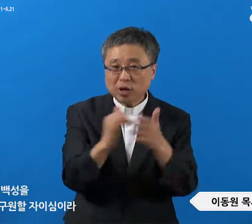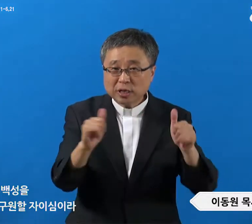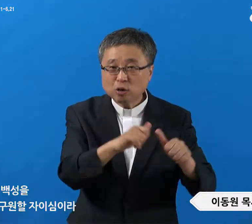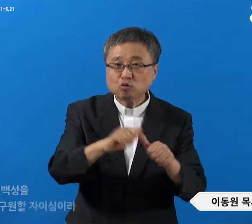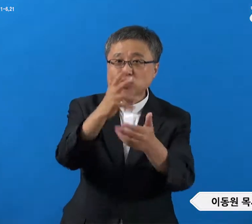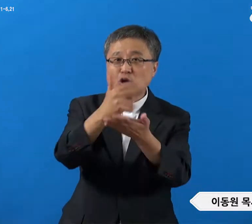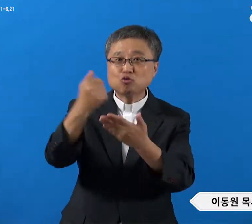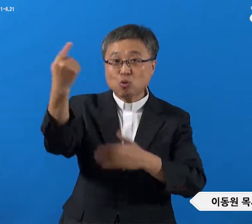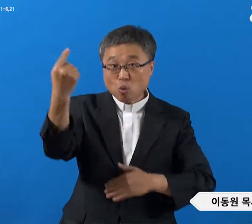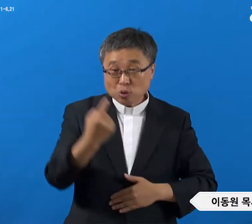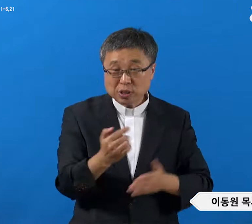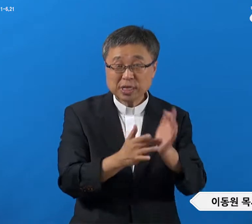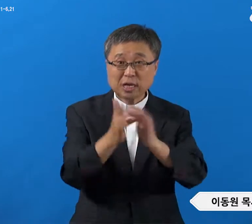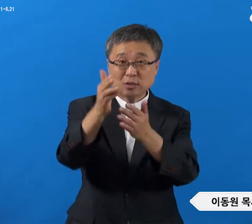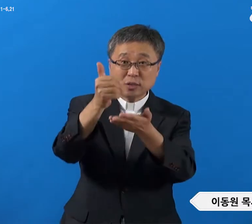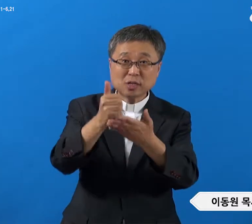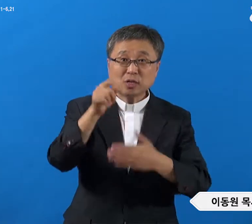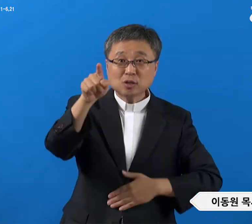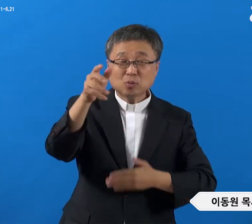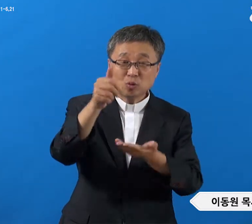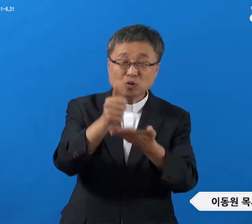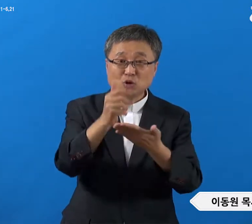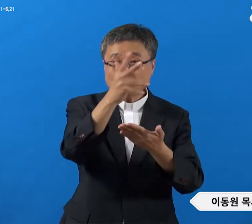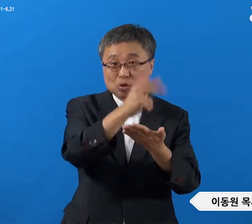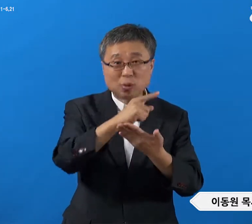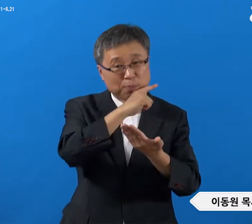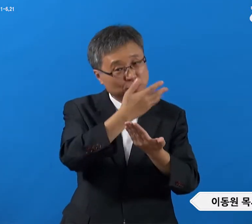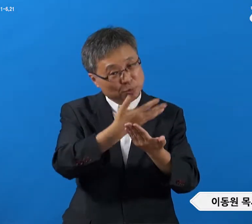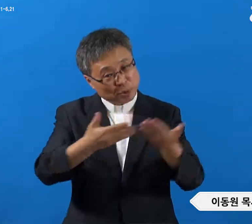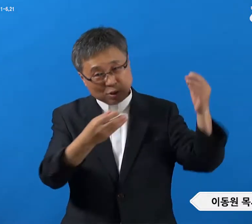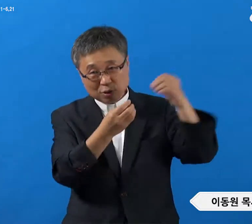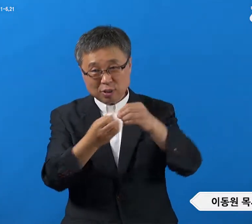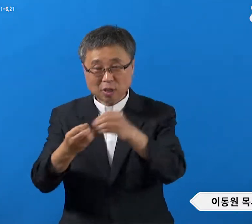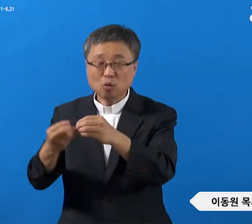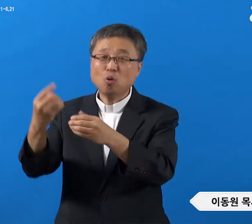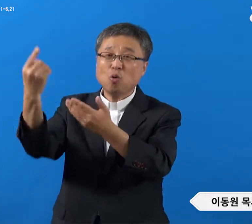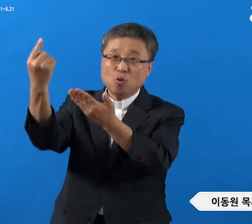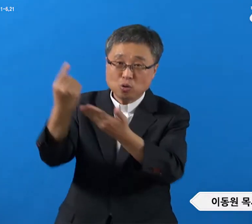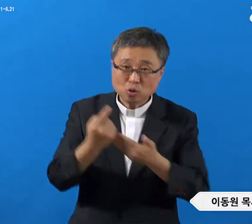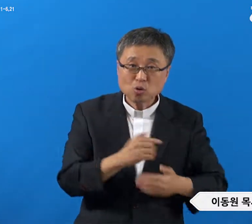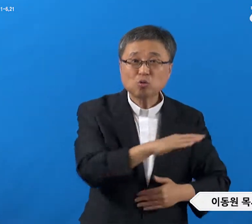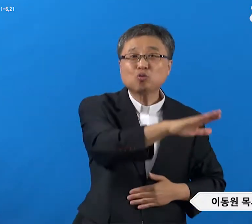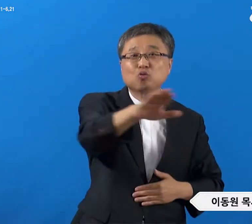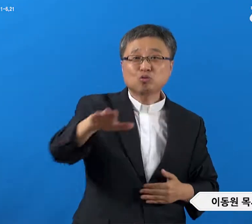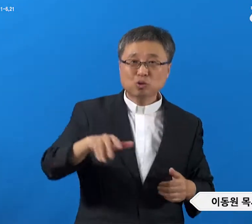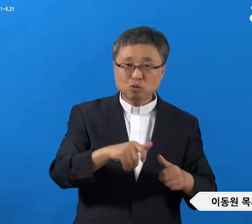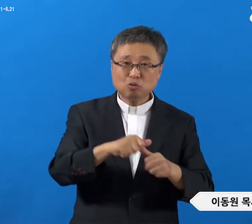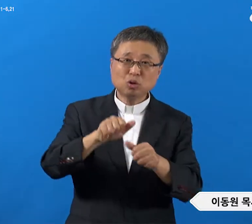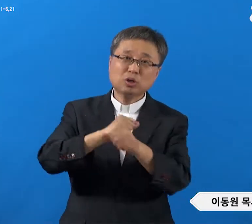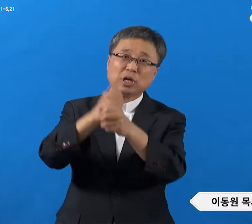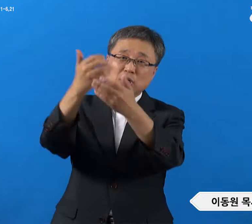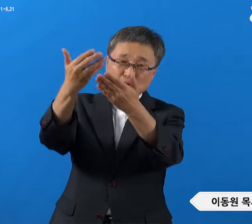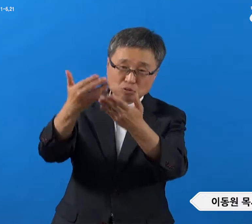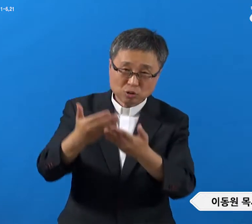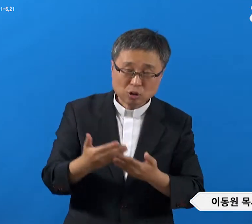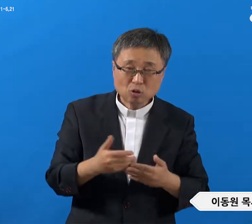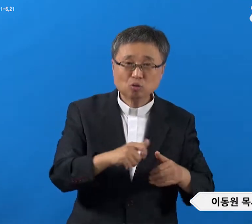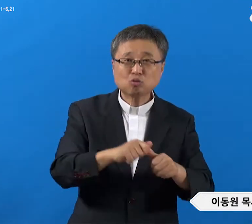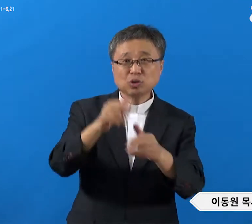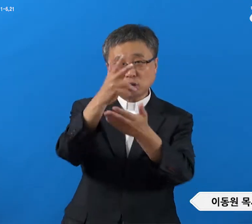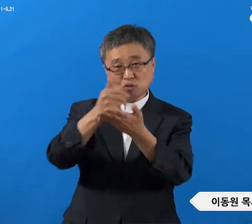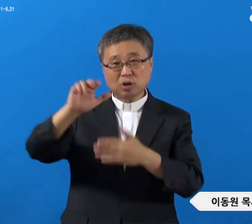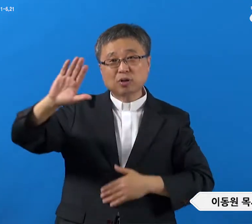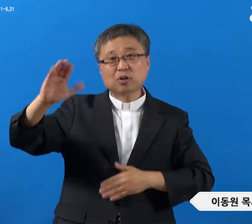예수. 그분은 죄인의 혈통을 타고 오셨어요. 그리고 우리를 구원해 주시는 구세주가 되셨다는